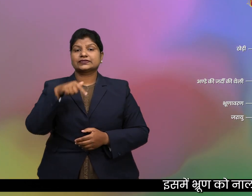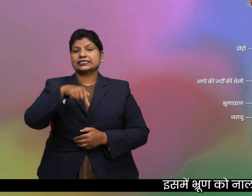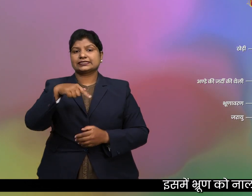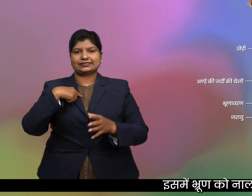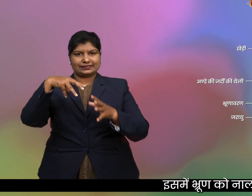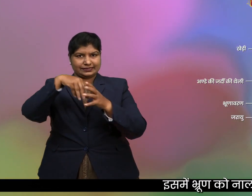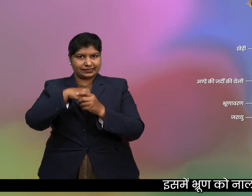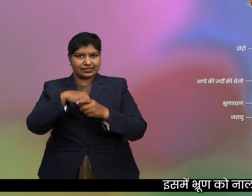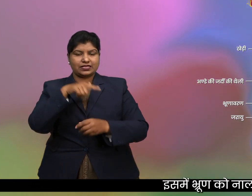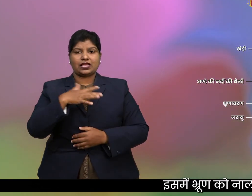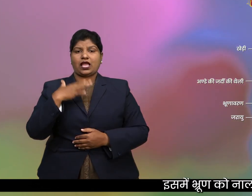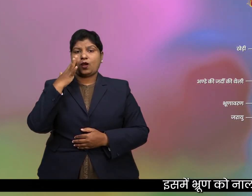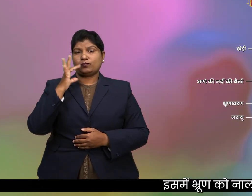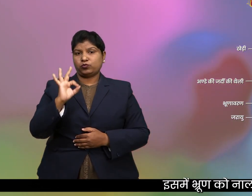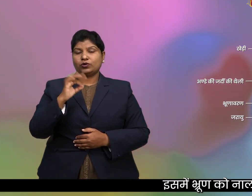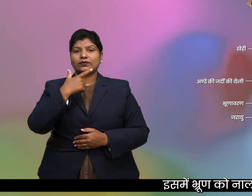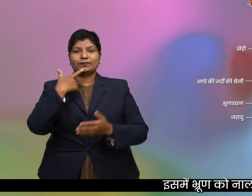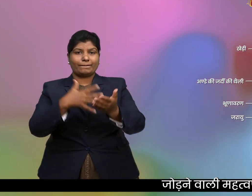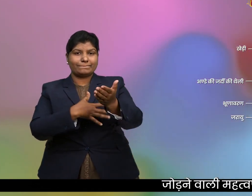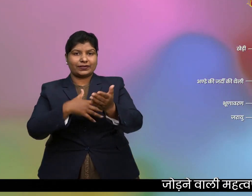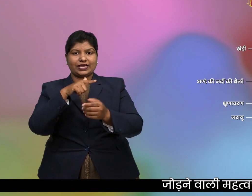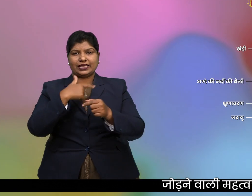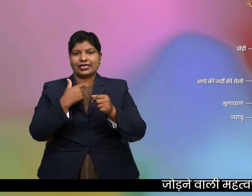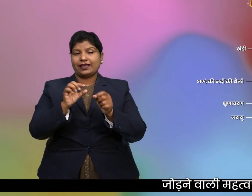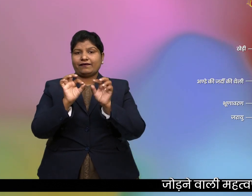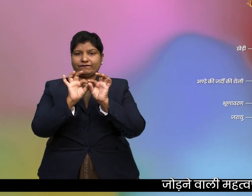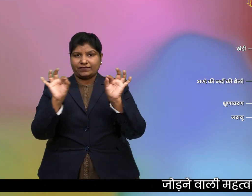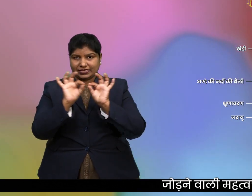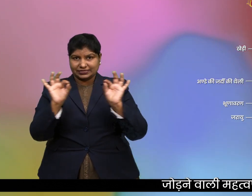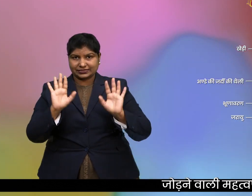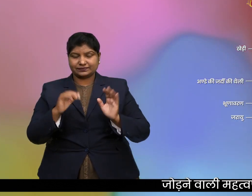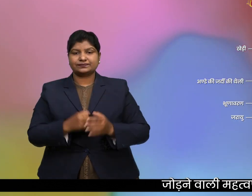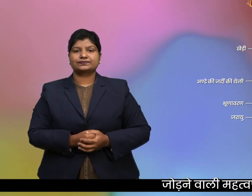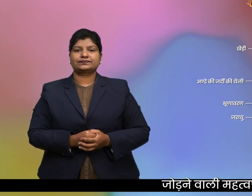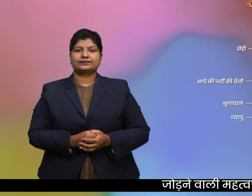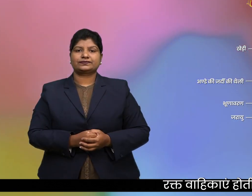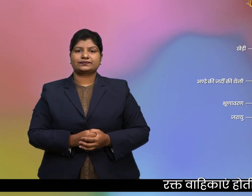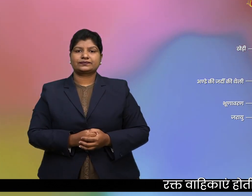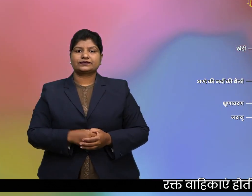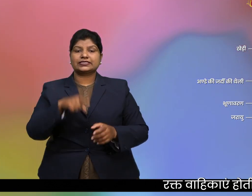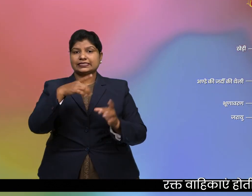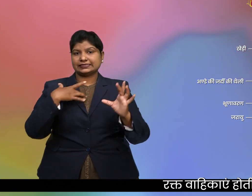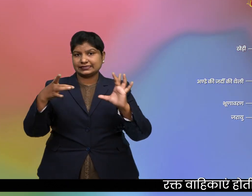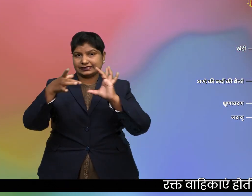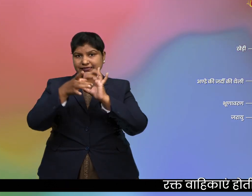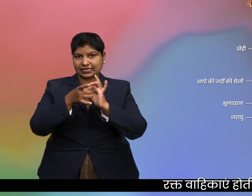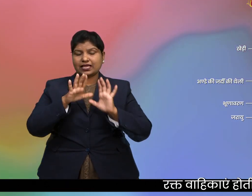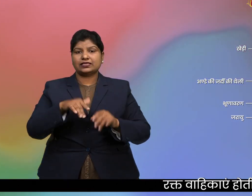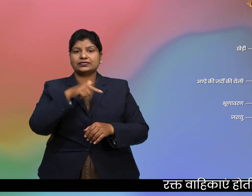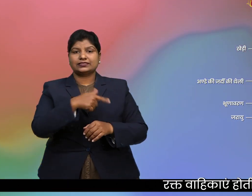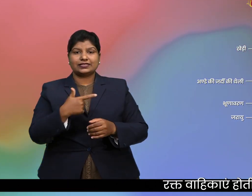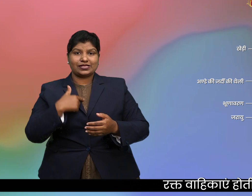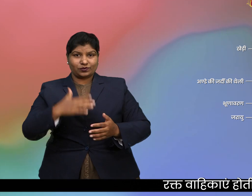इससे भ्रूण को नल से जोड़ने वाली महत्वपूर्ण रक्त